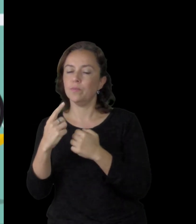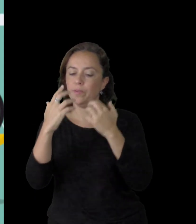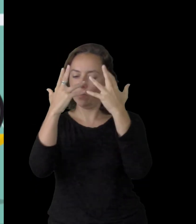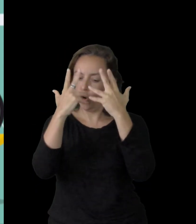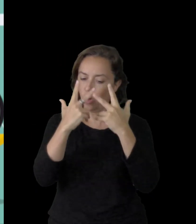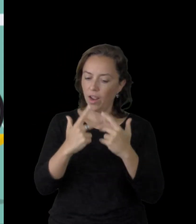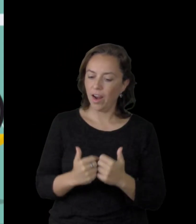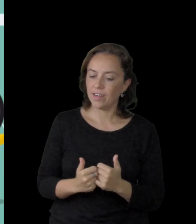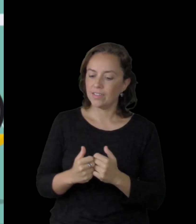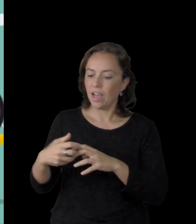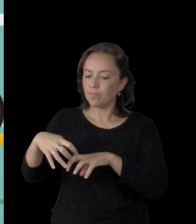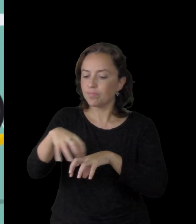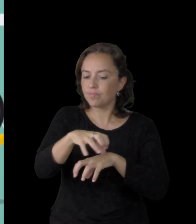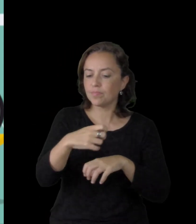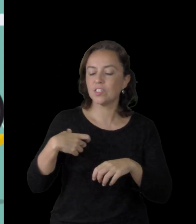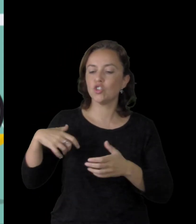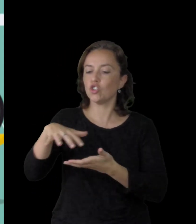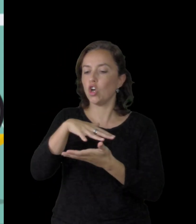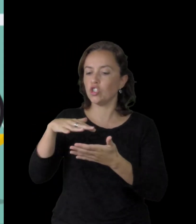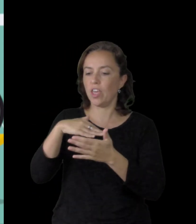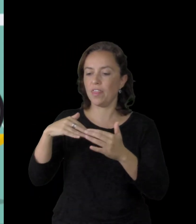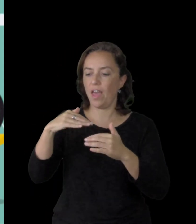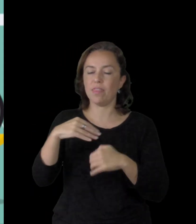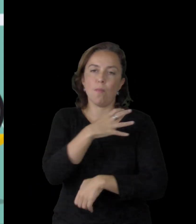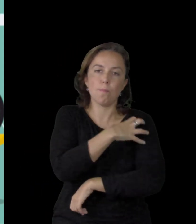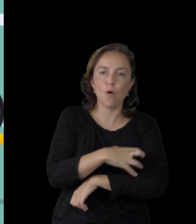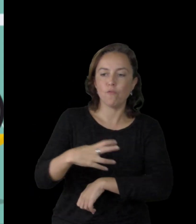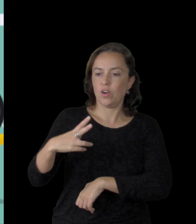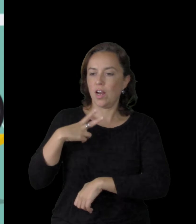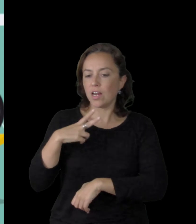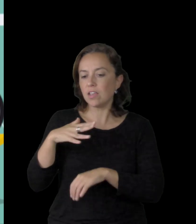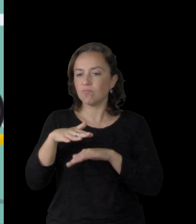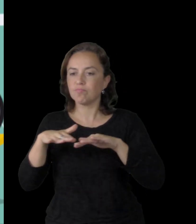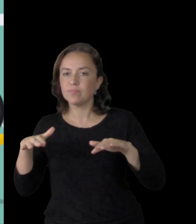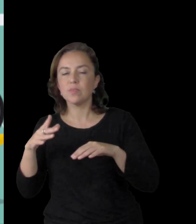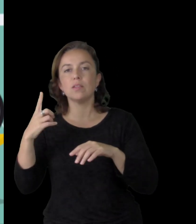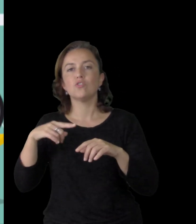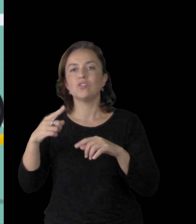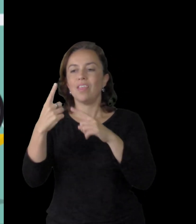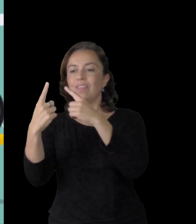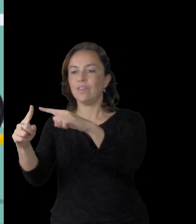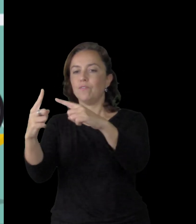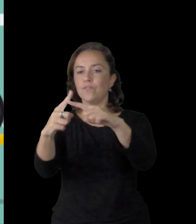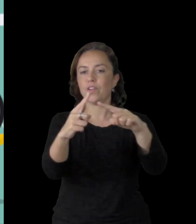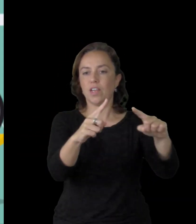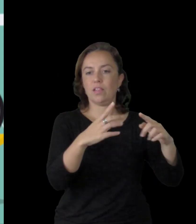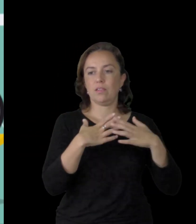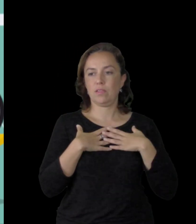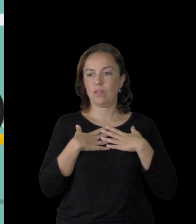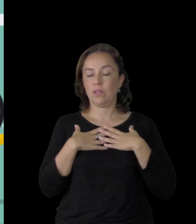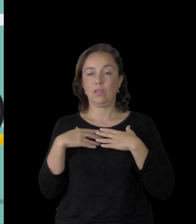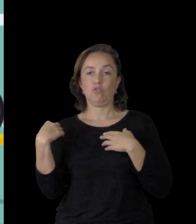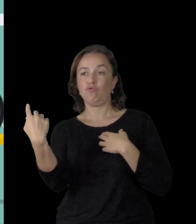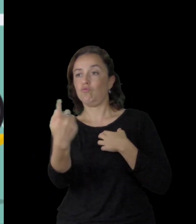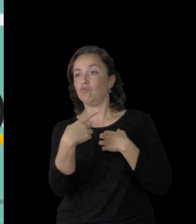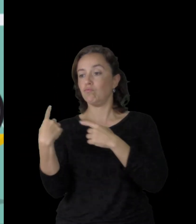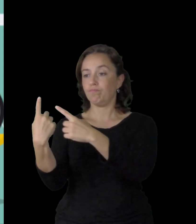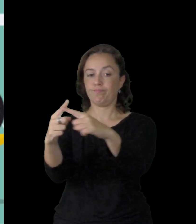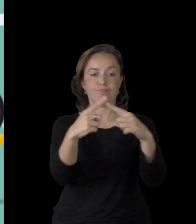las clases sociales, para diferenciarnos unos de otros a nivel individual, a nivel social y a nivel también